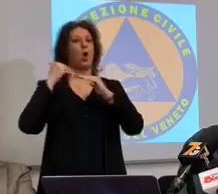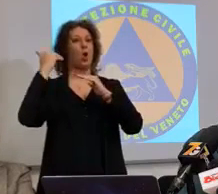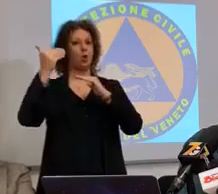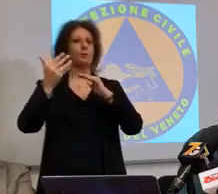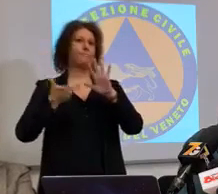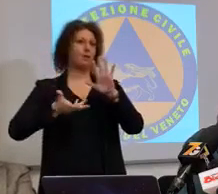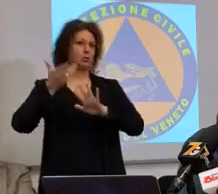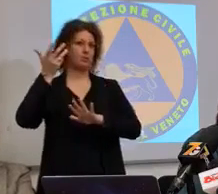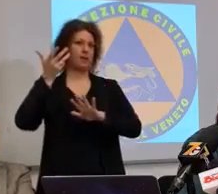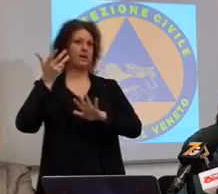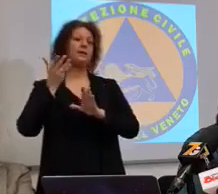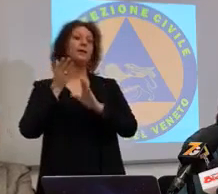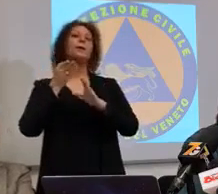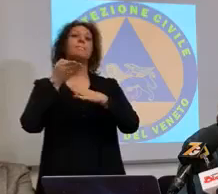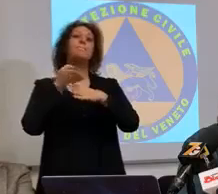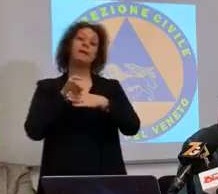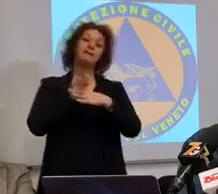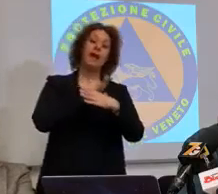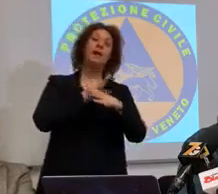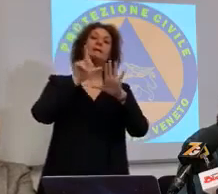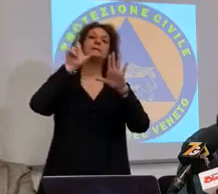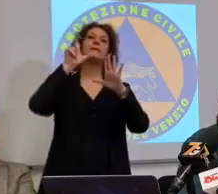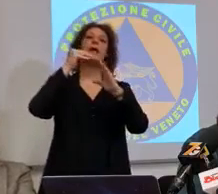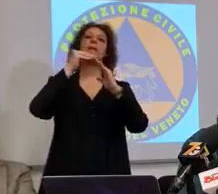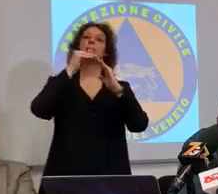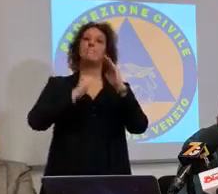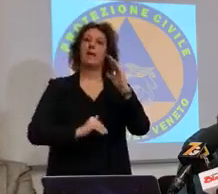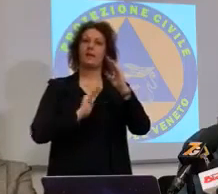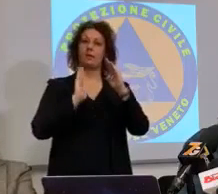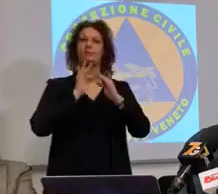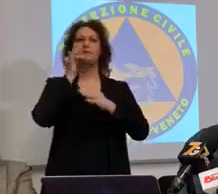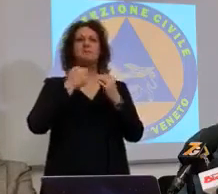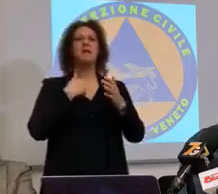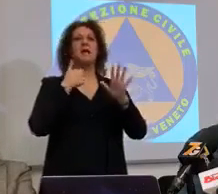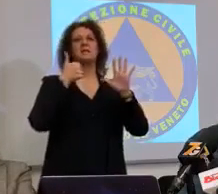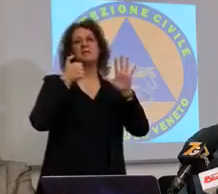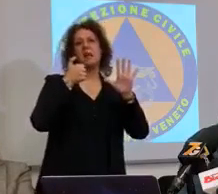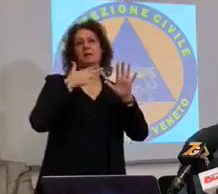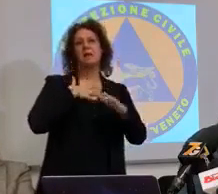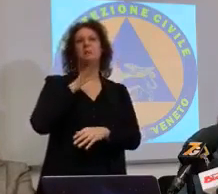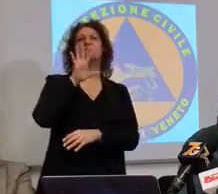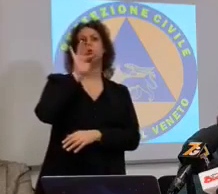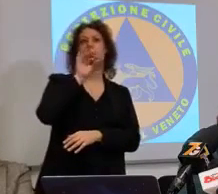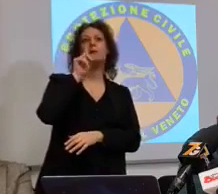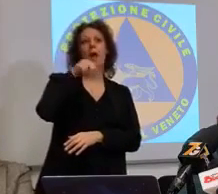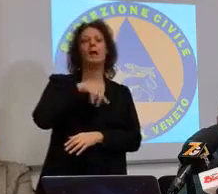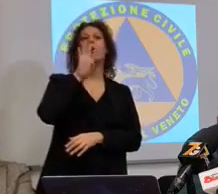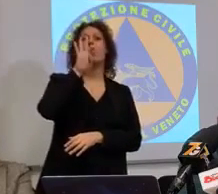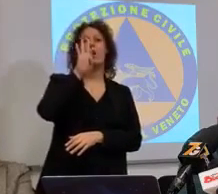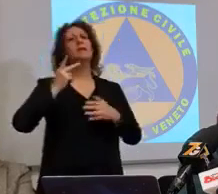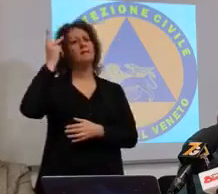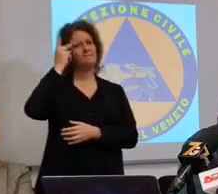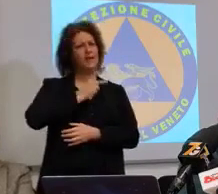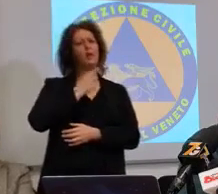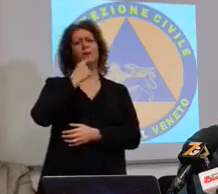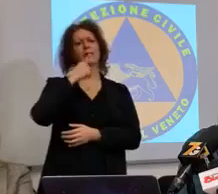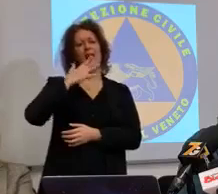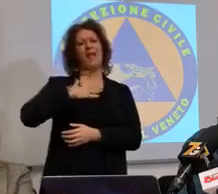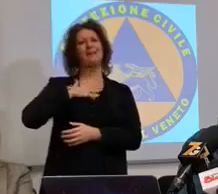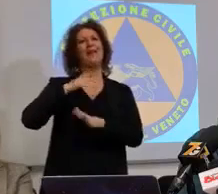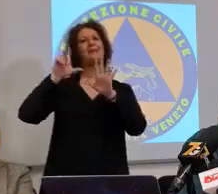70 anni il che vuol dire che ci sono persone di 60 di 50 e di 40 anni Ricoverato in terapia intensiva Ma la